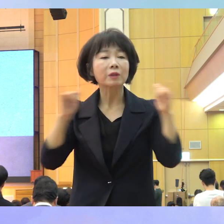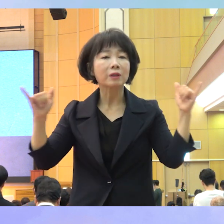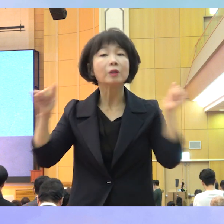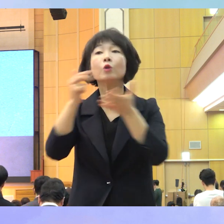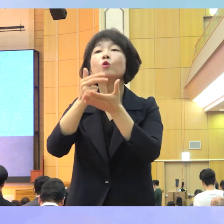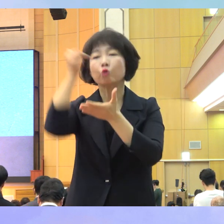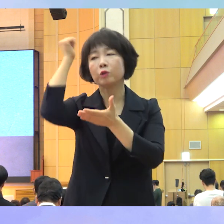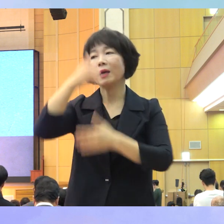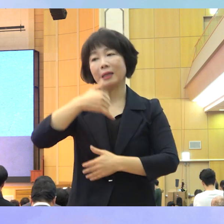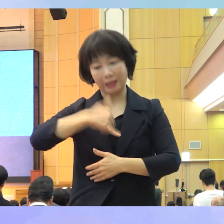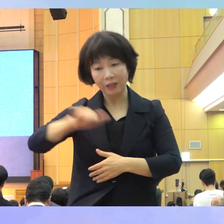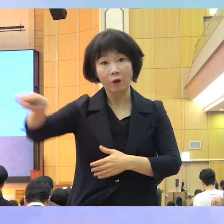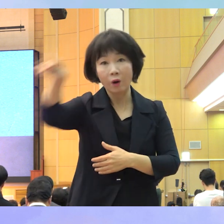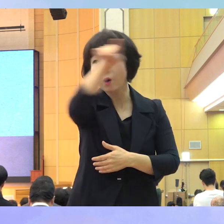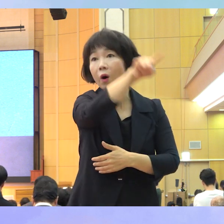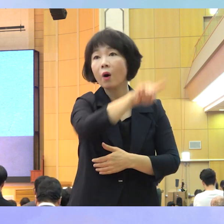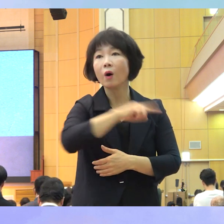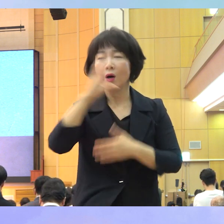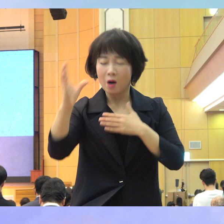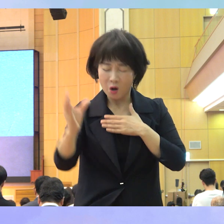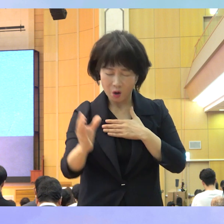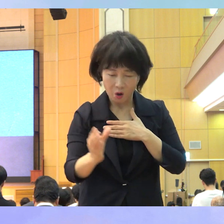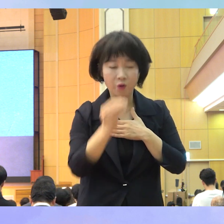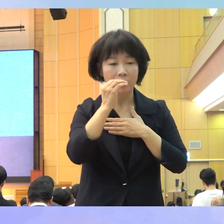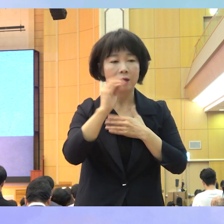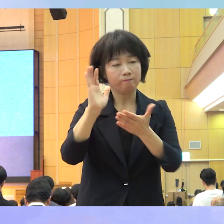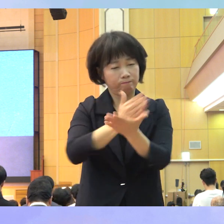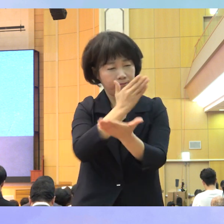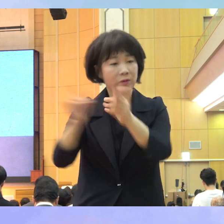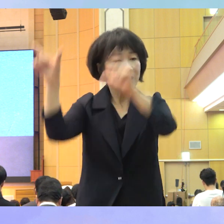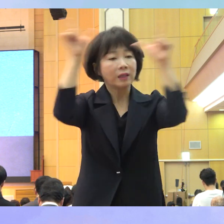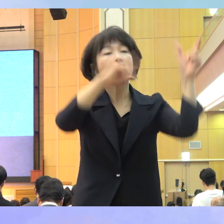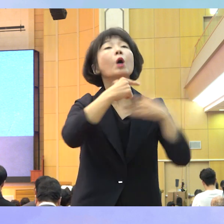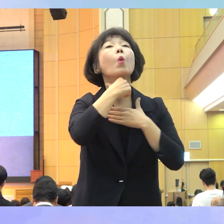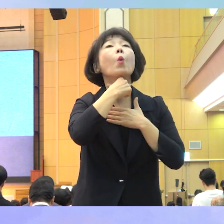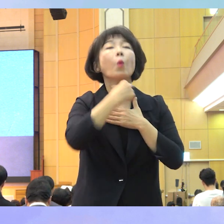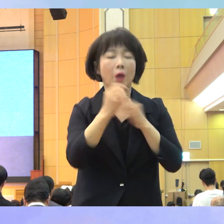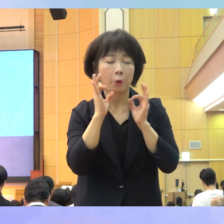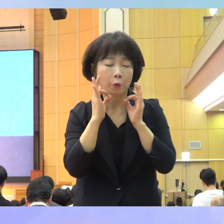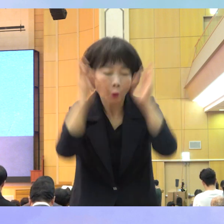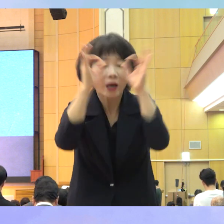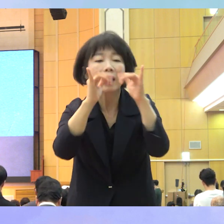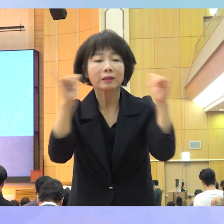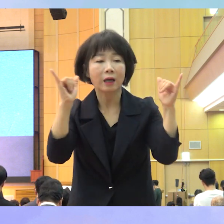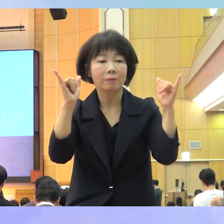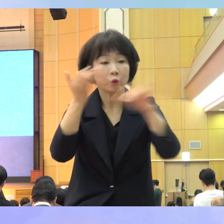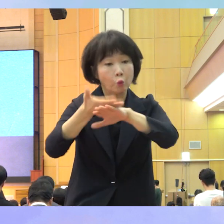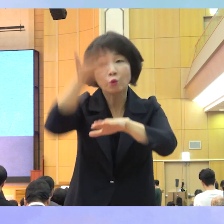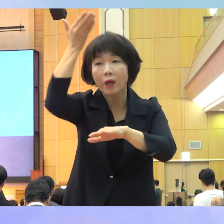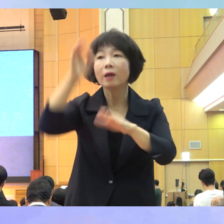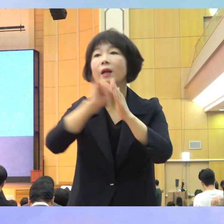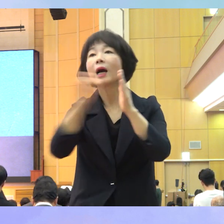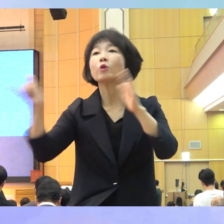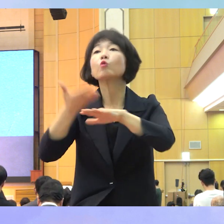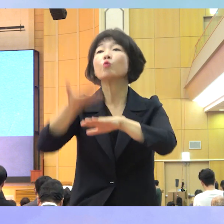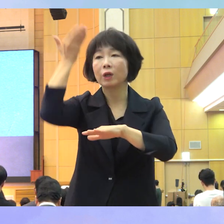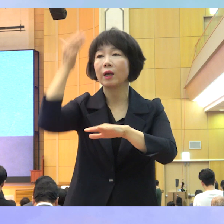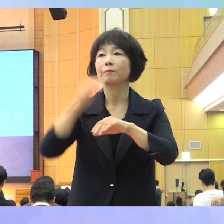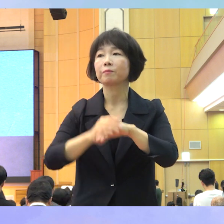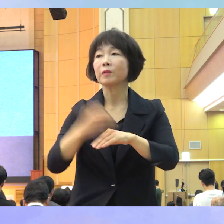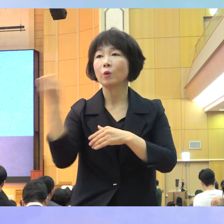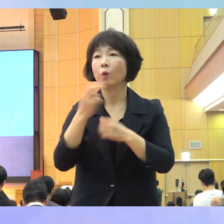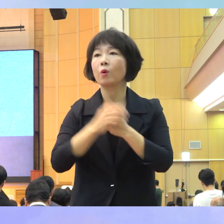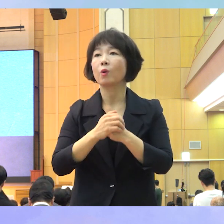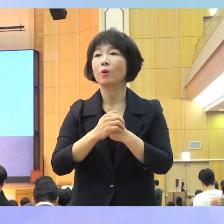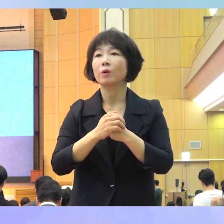주님의 자녀들, 거룩히 구별되어 살아가려고 하는 그 자녀들 머리 위에, 가정 위에,